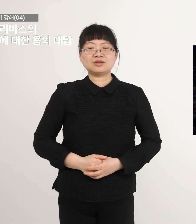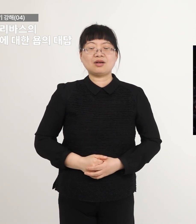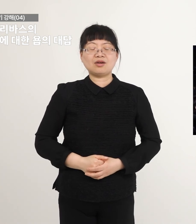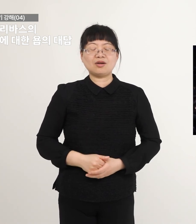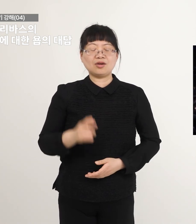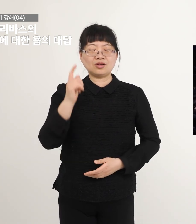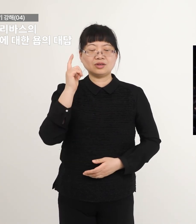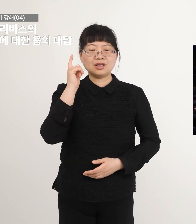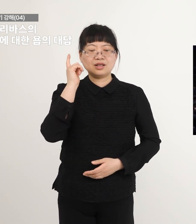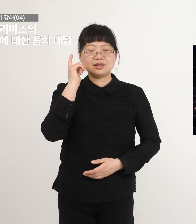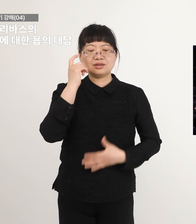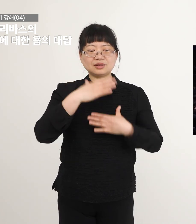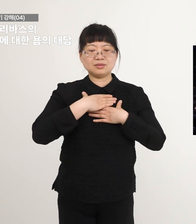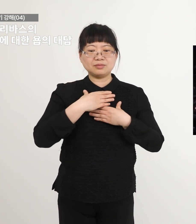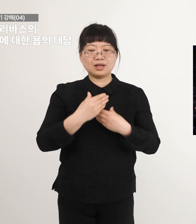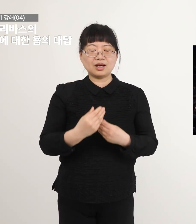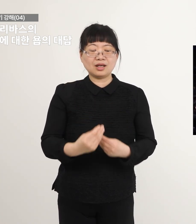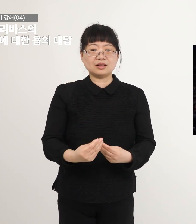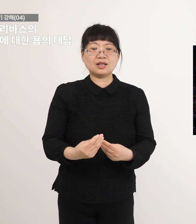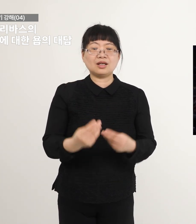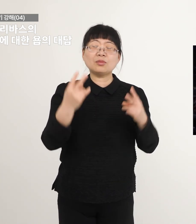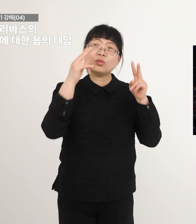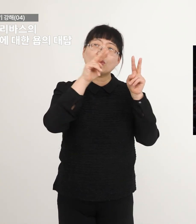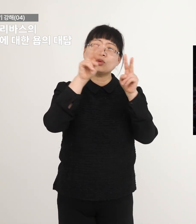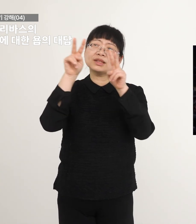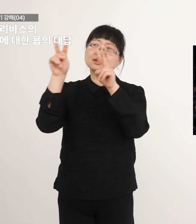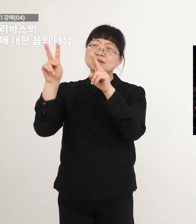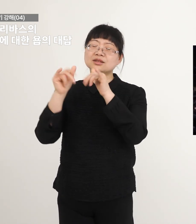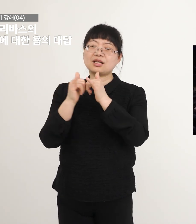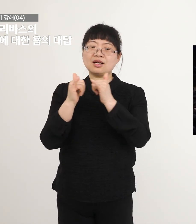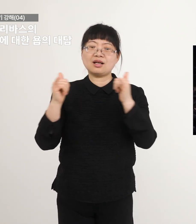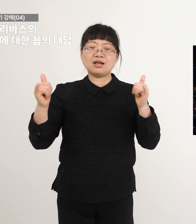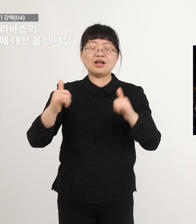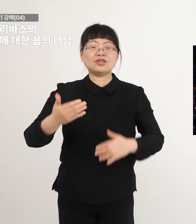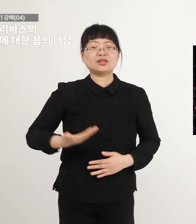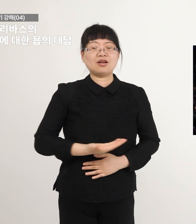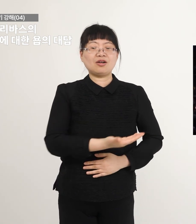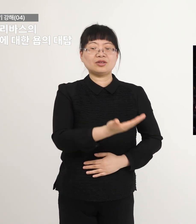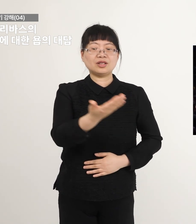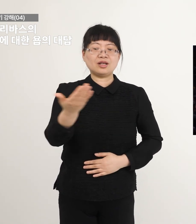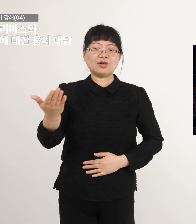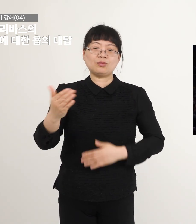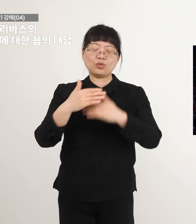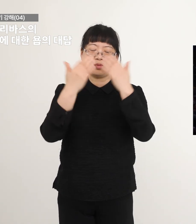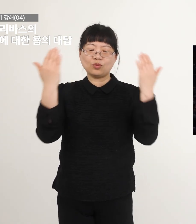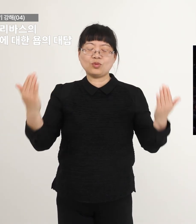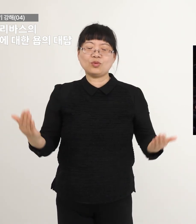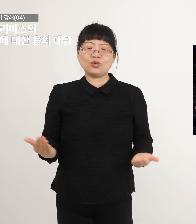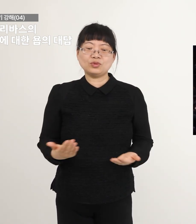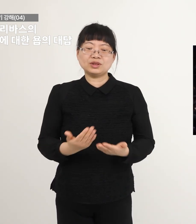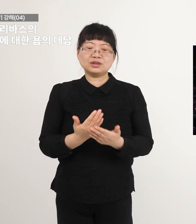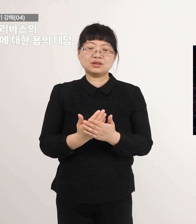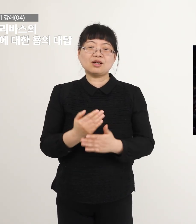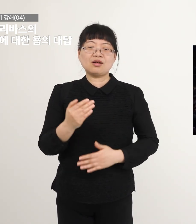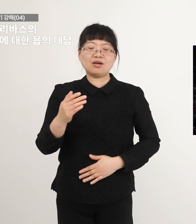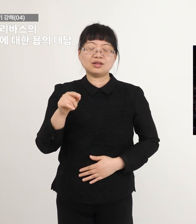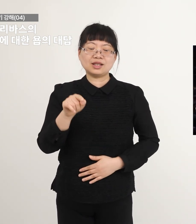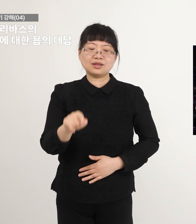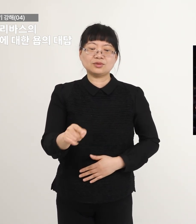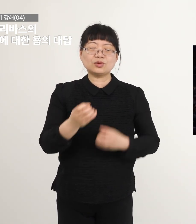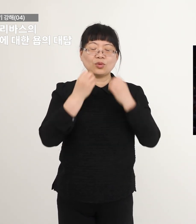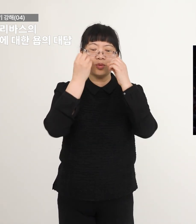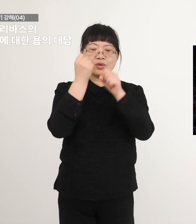하나님의 평안을 바라보는 자, 너의 모든